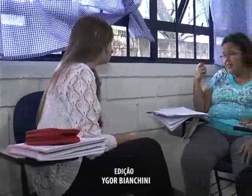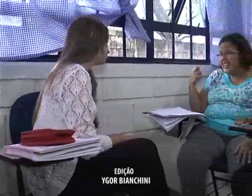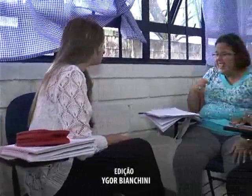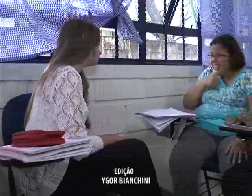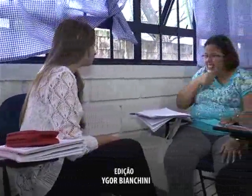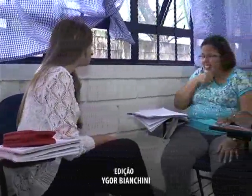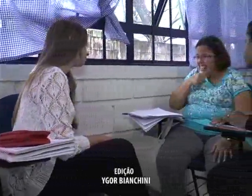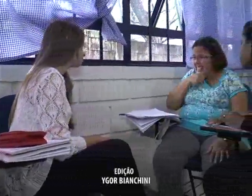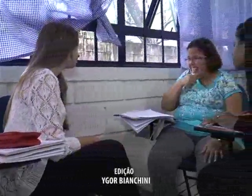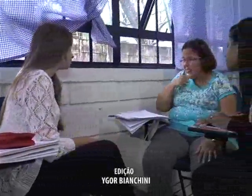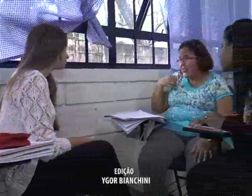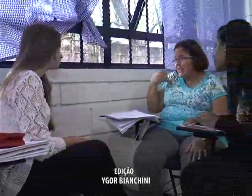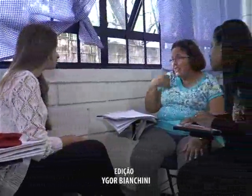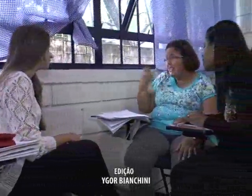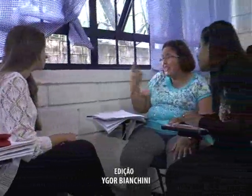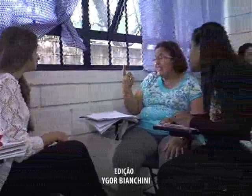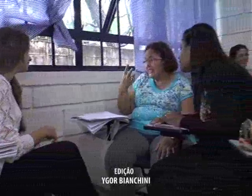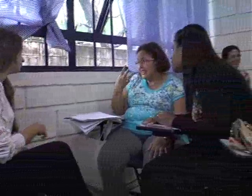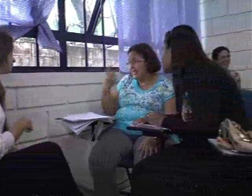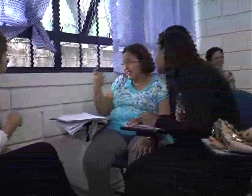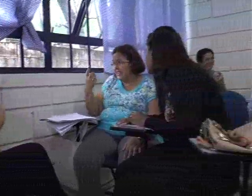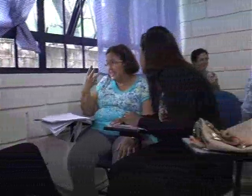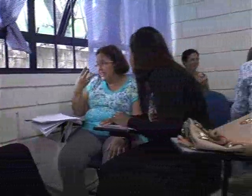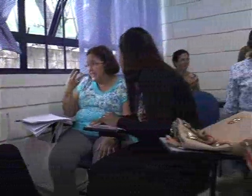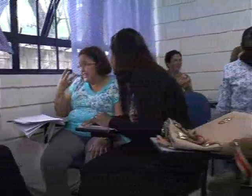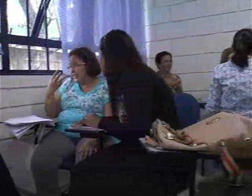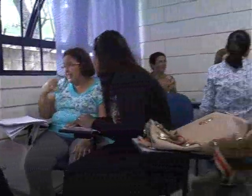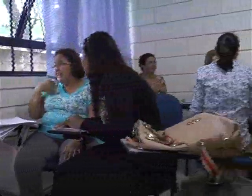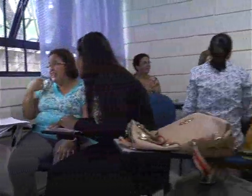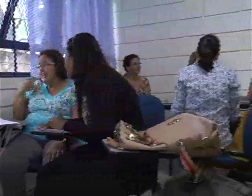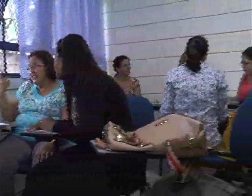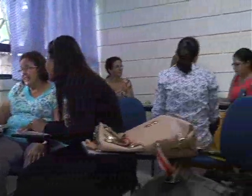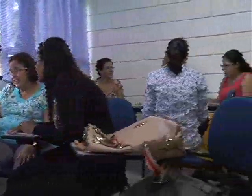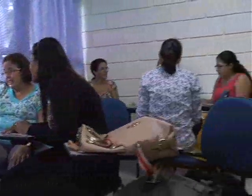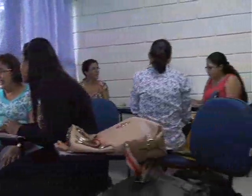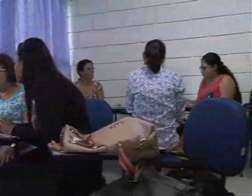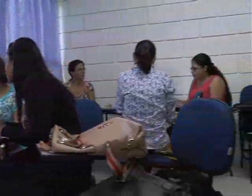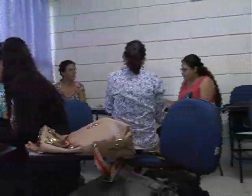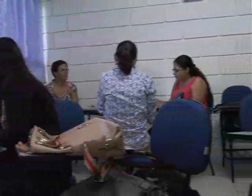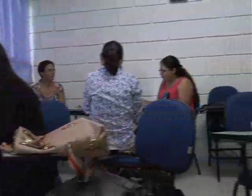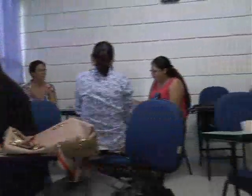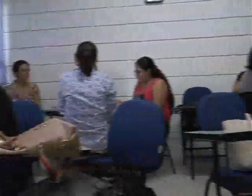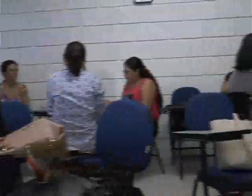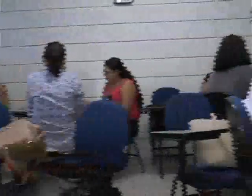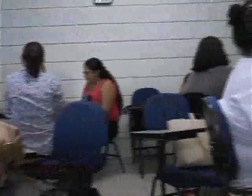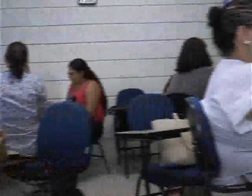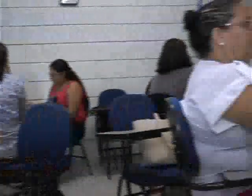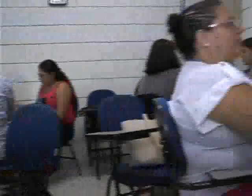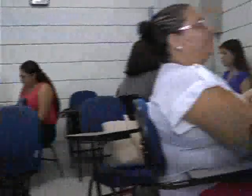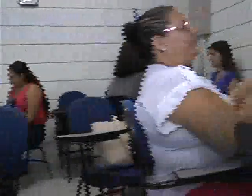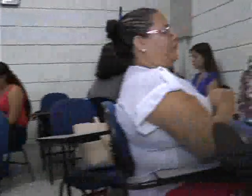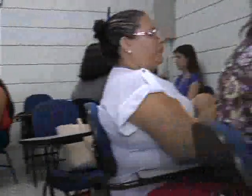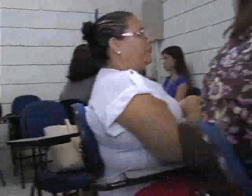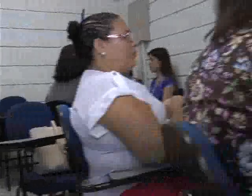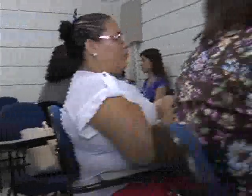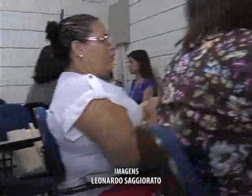Libras é reconhecido pelo MEC. Envolve aulas práticas e teóricas com duração de dois anos. As aulas